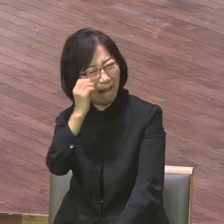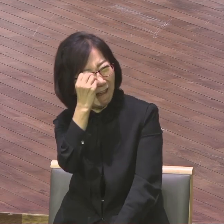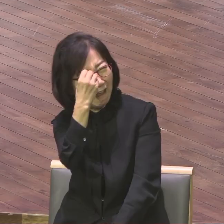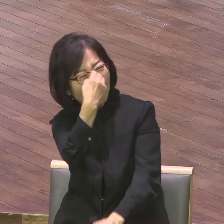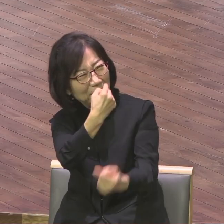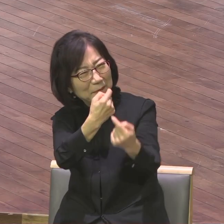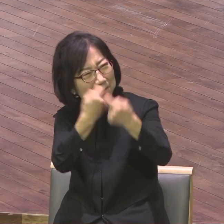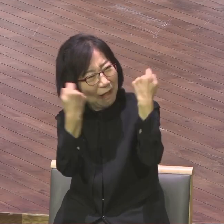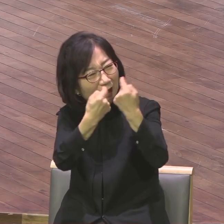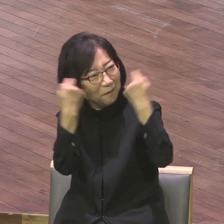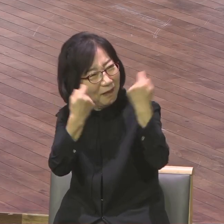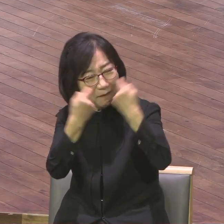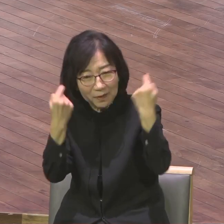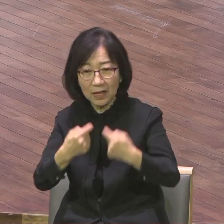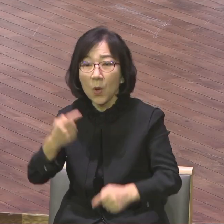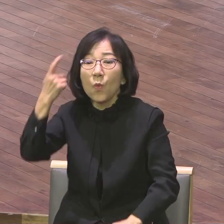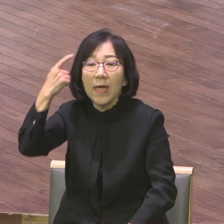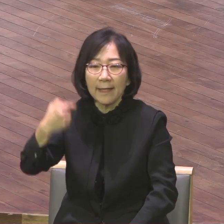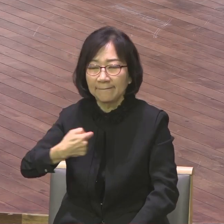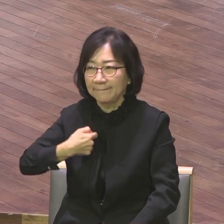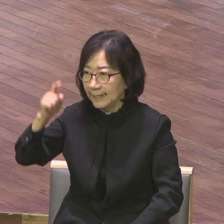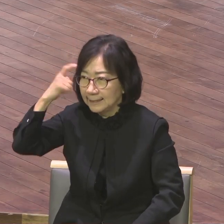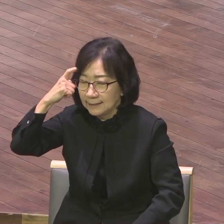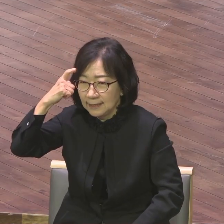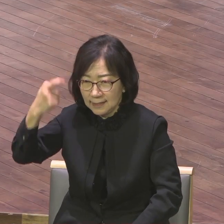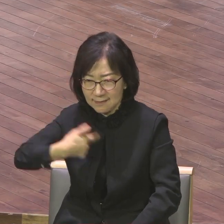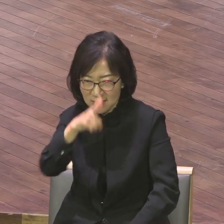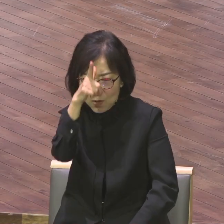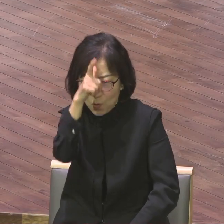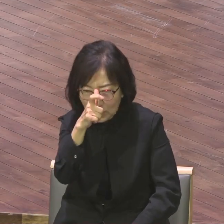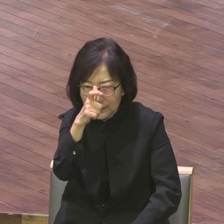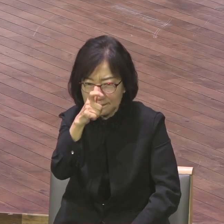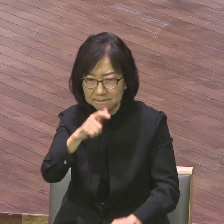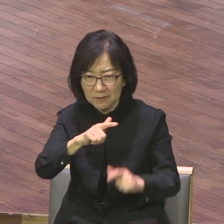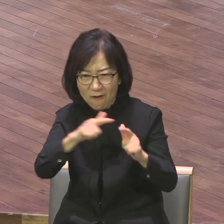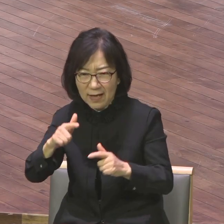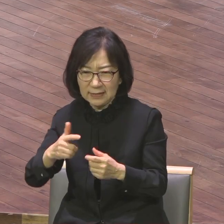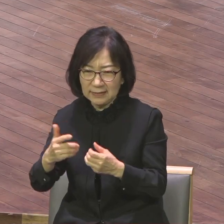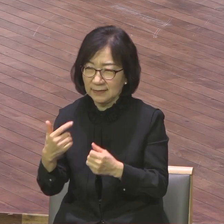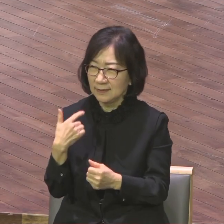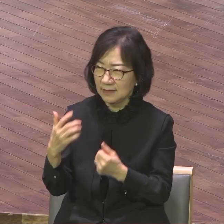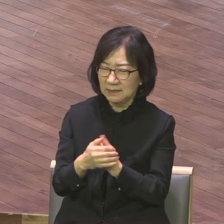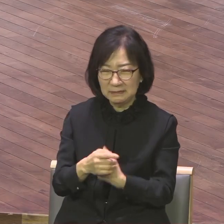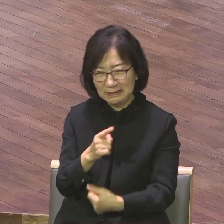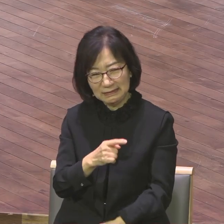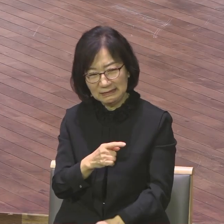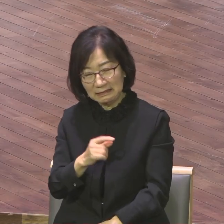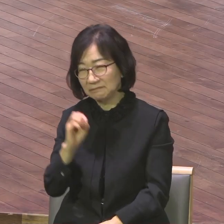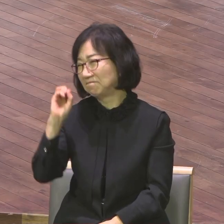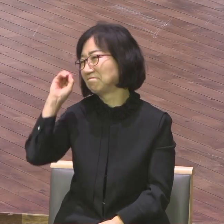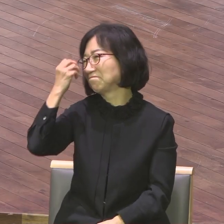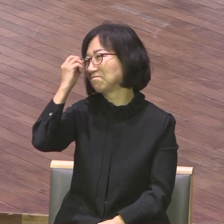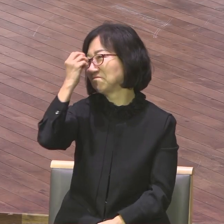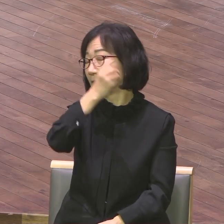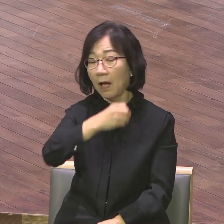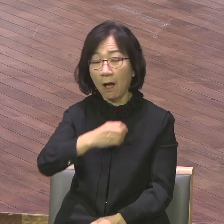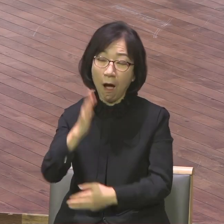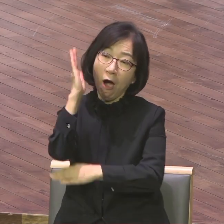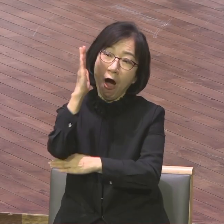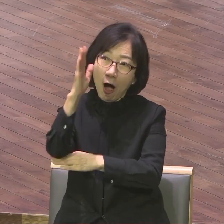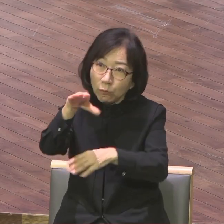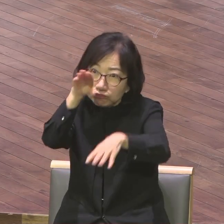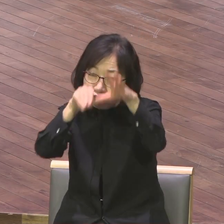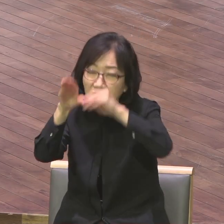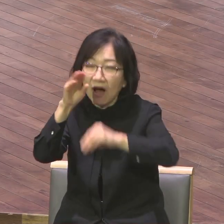회피해버려요. 내가 가지고 있는 생각의 틀, 고정관념, 선입견, 편견, 이 잘못된 것들을